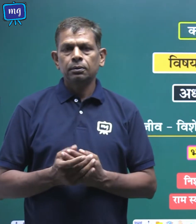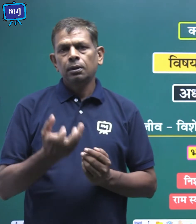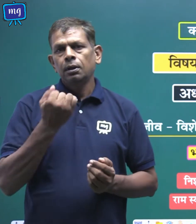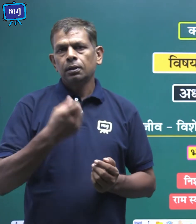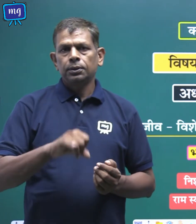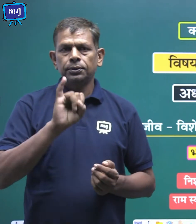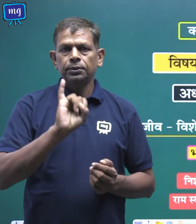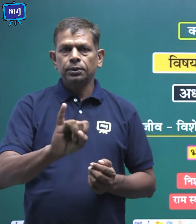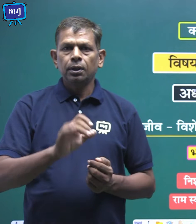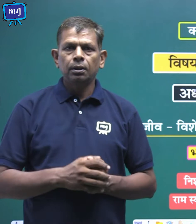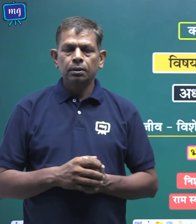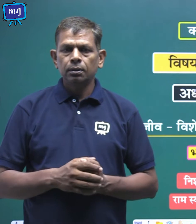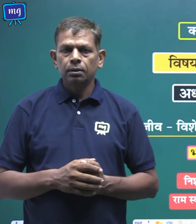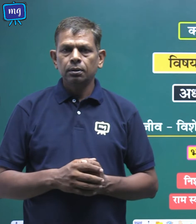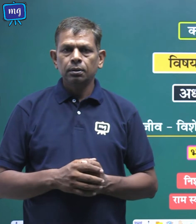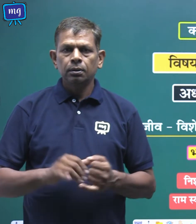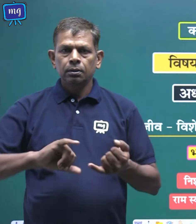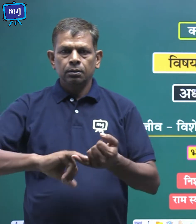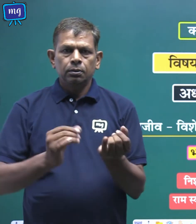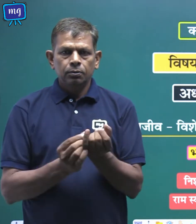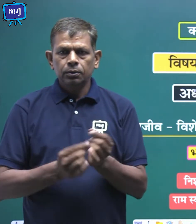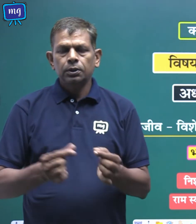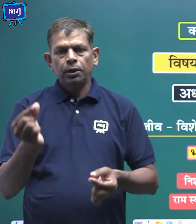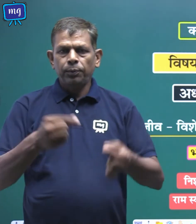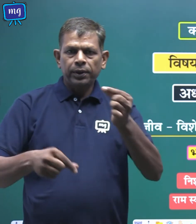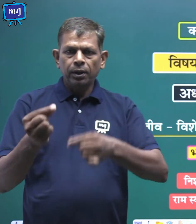कक्षा 6 विषय विज्ञान